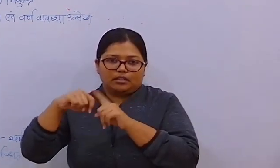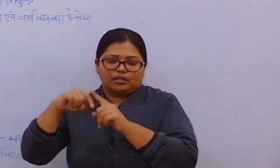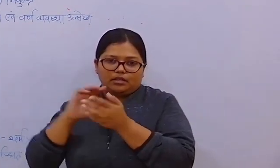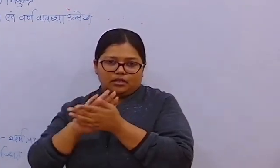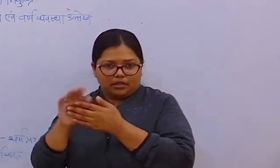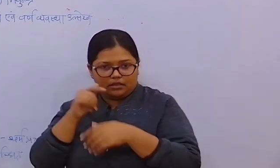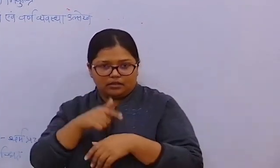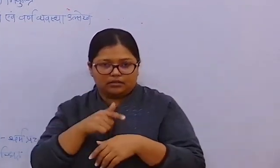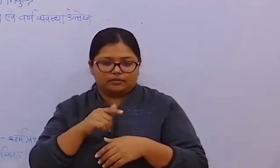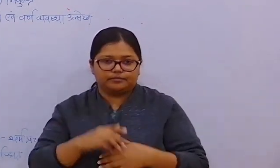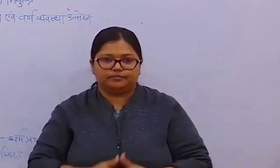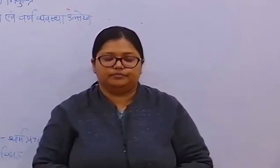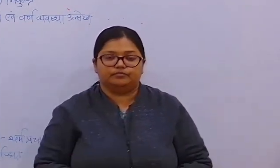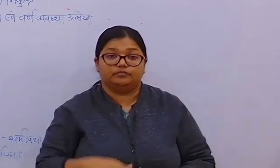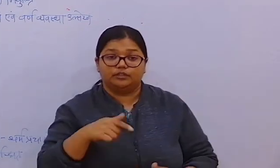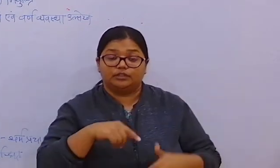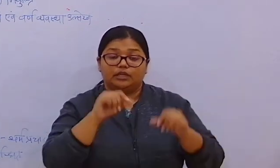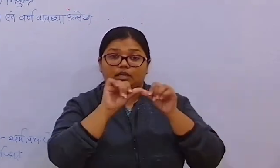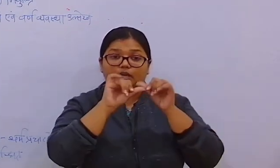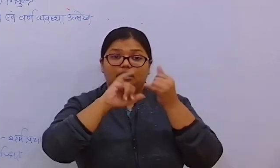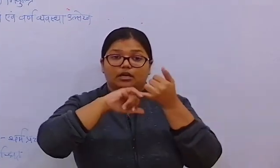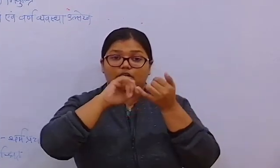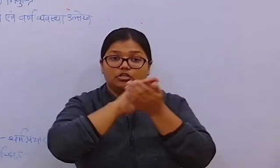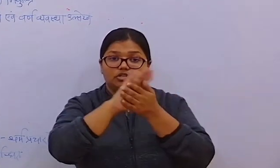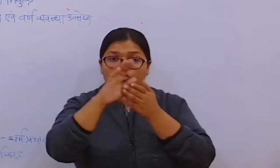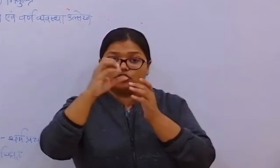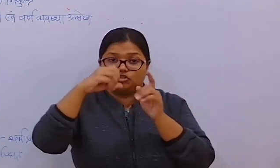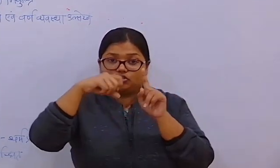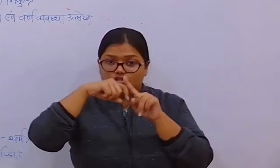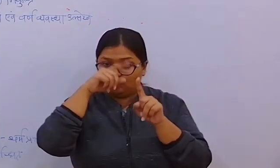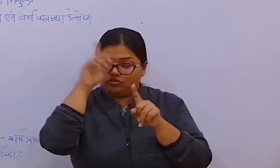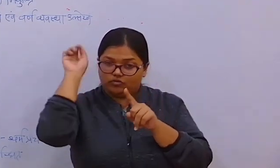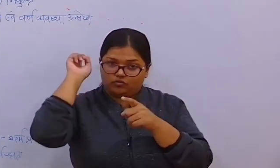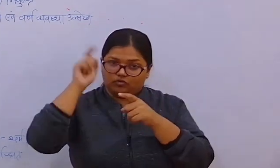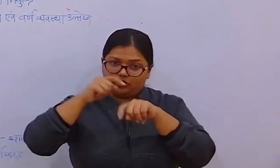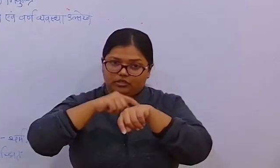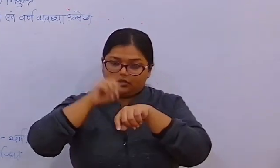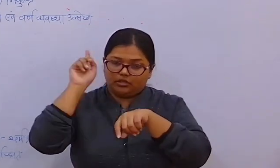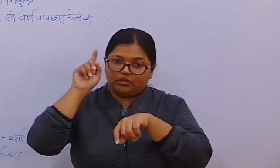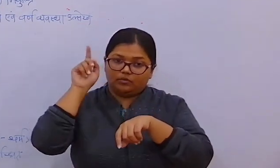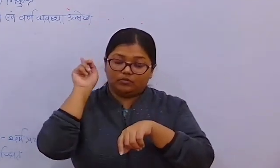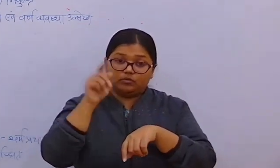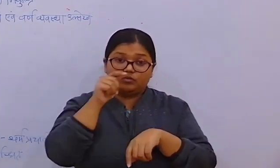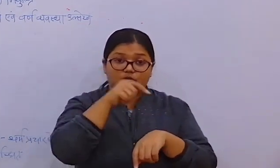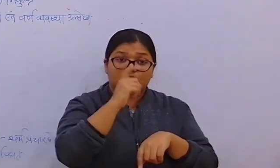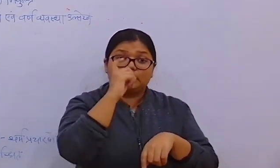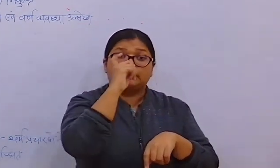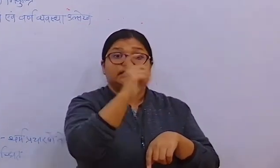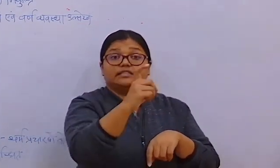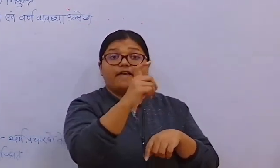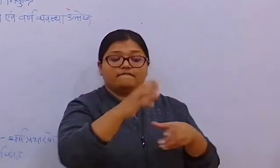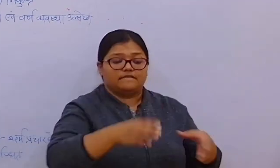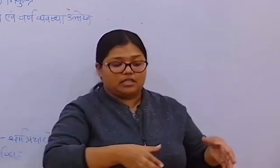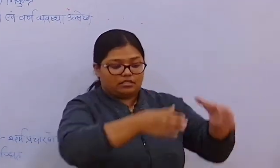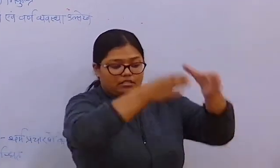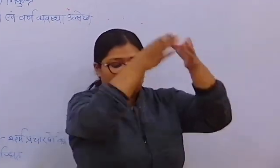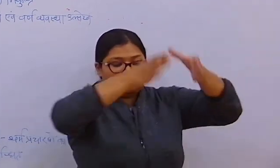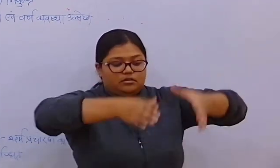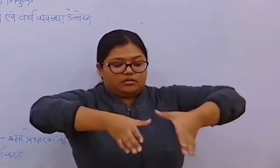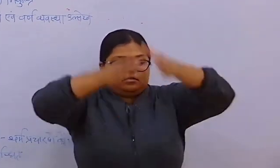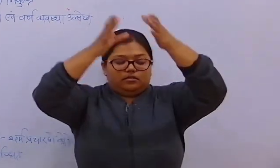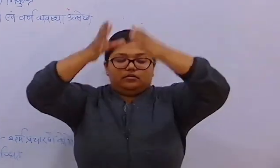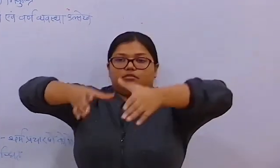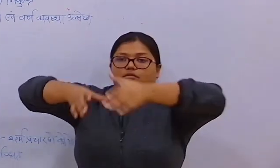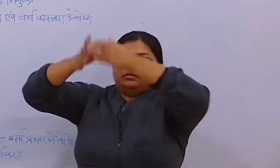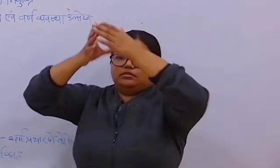प्राप्त हुए हैं, क्लियर है। ऐसे अशोक के 7 स्तंभ मिले हैं जो अलग अलग स्थानों